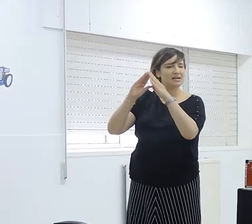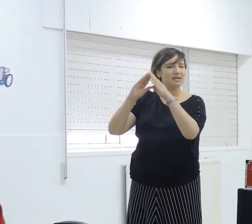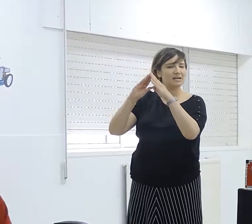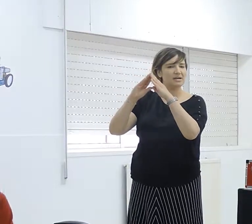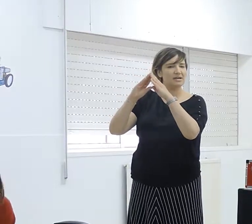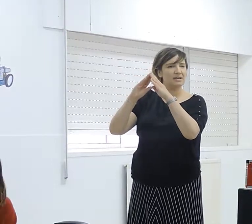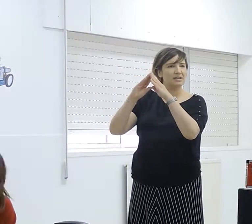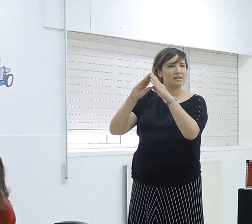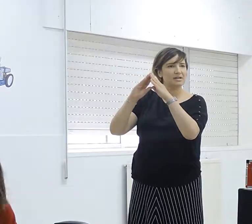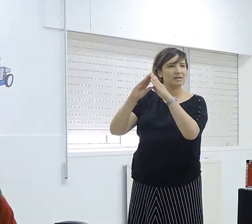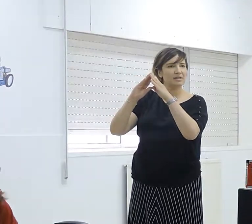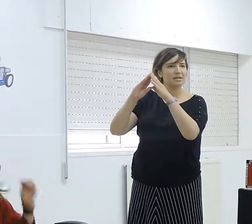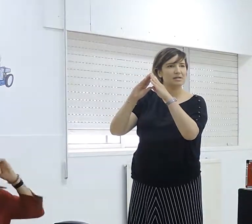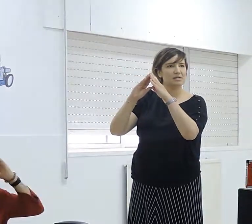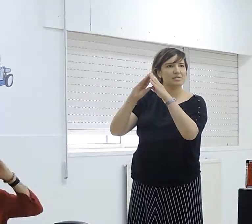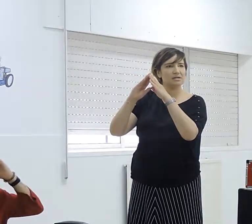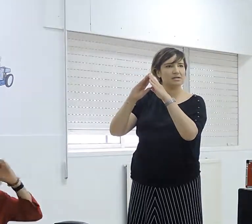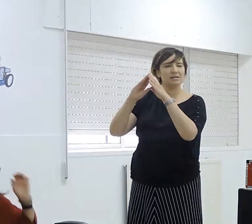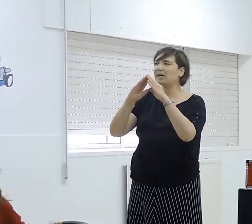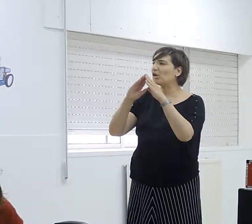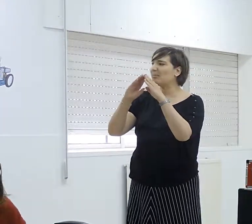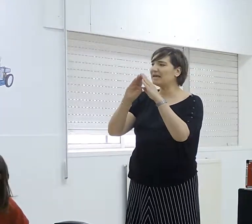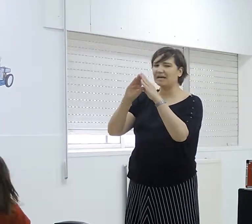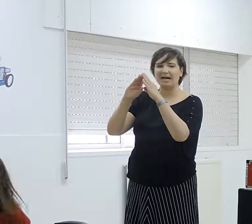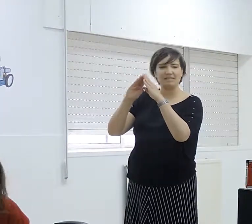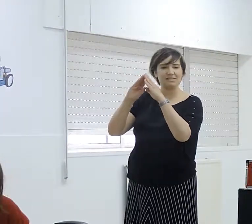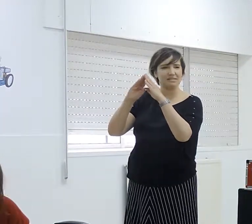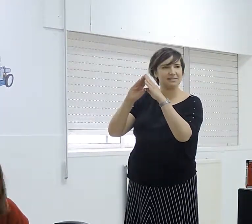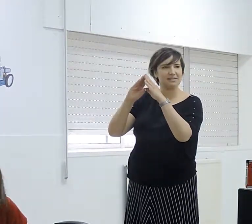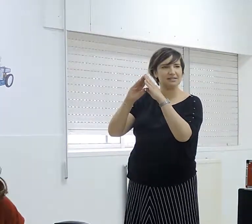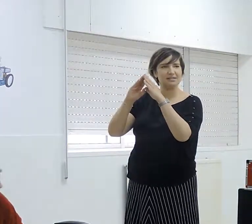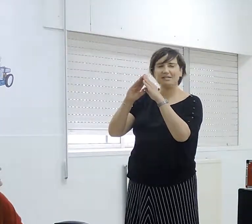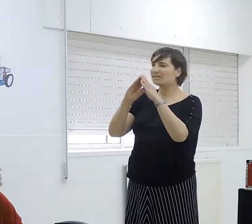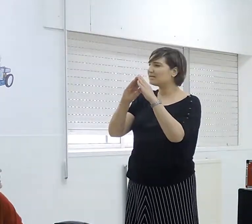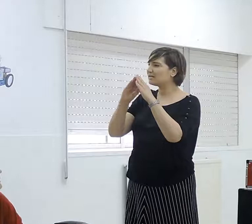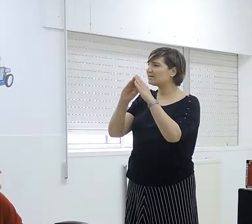Rombo, diamante. 5 de rombo. Diamante.